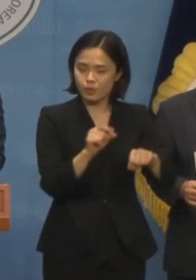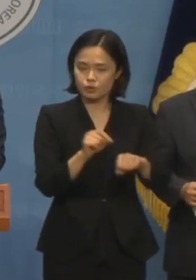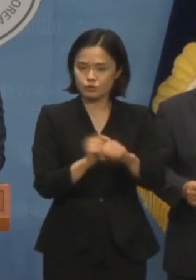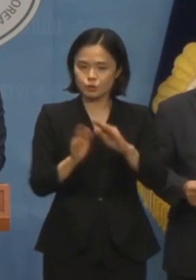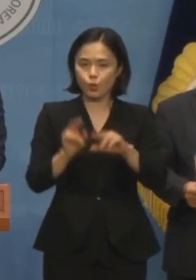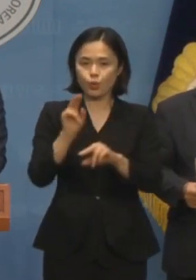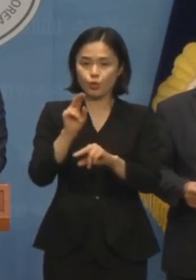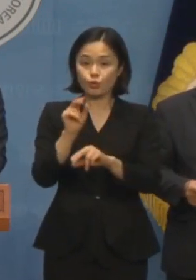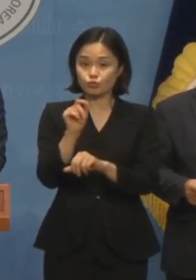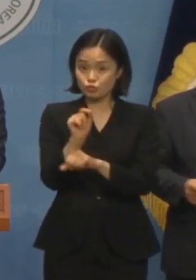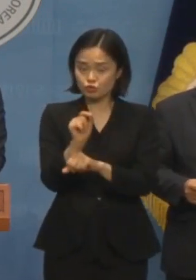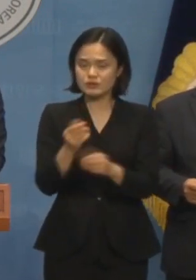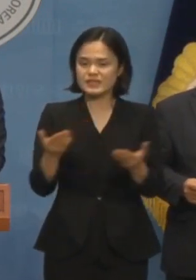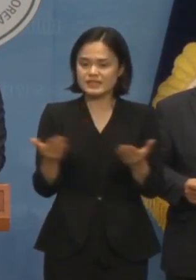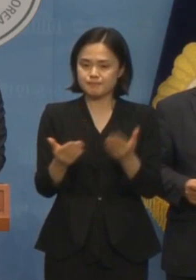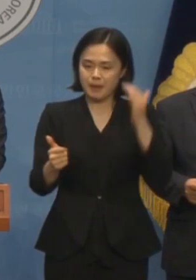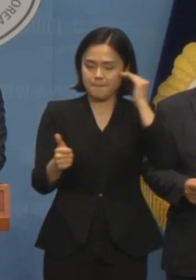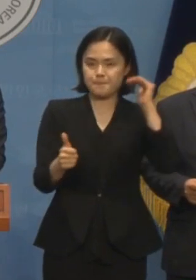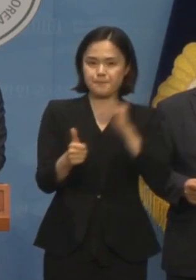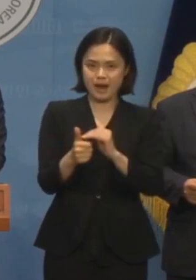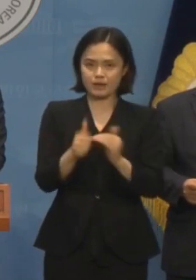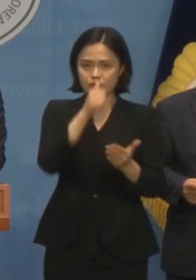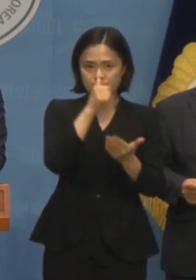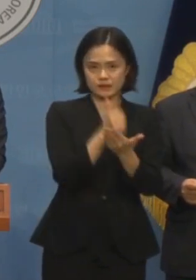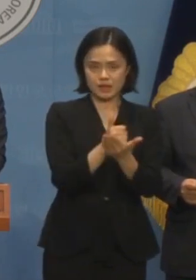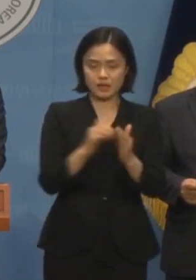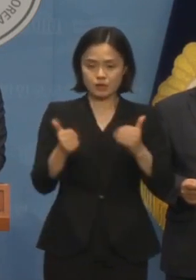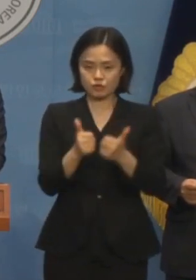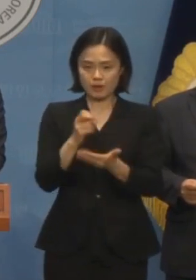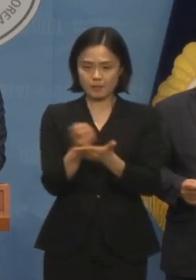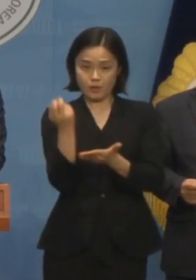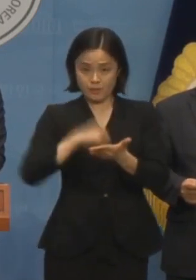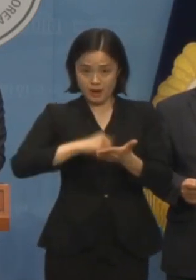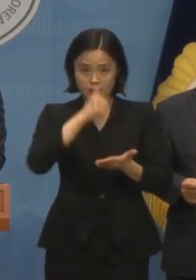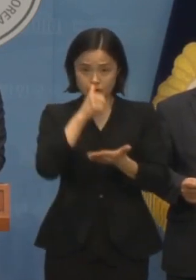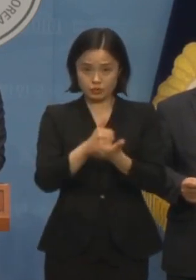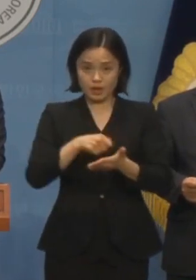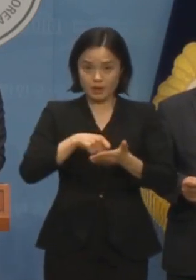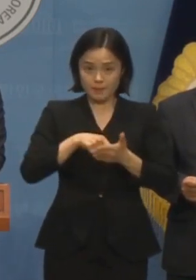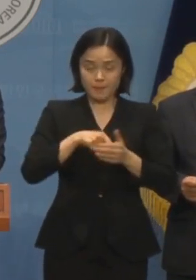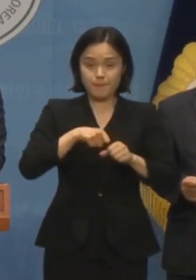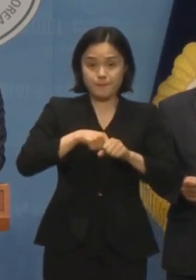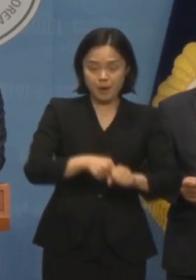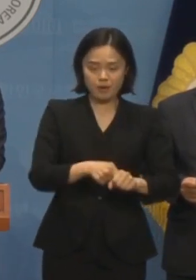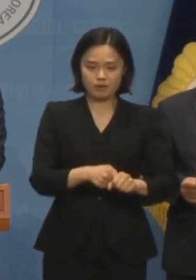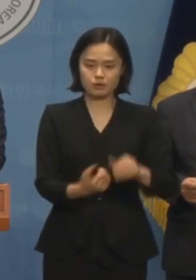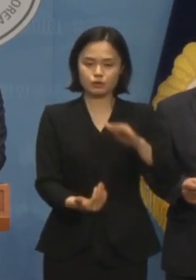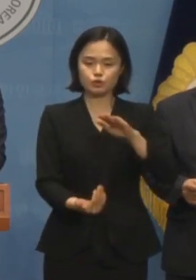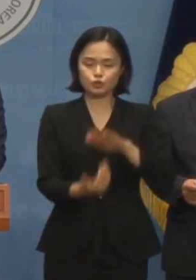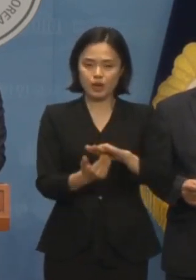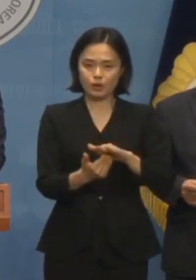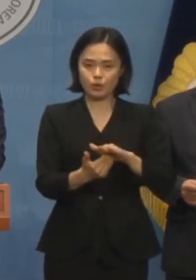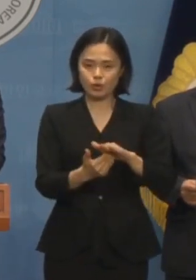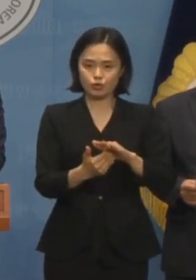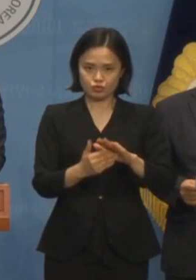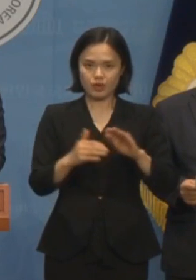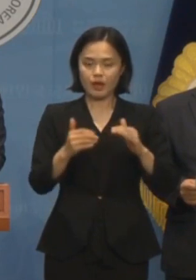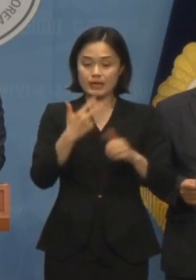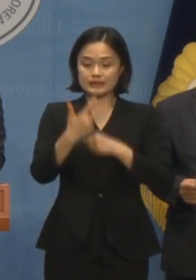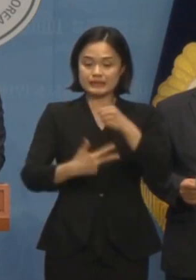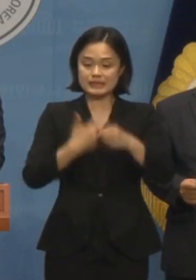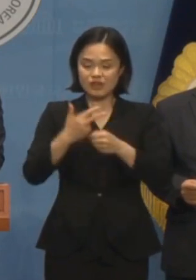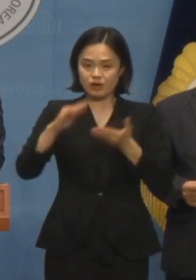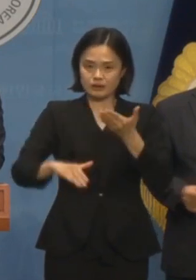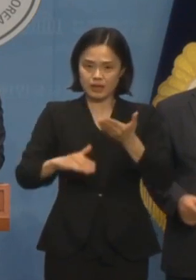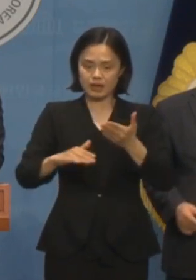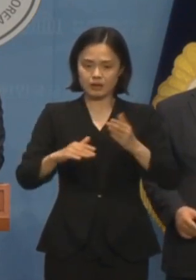특수공무집행방해죄나 국회 선진화법 위반죄로 최고 징역 7년 6월에 중형까지 선고받을 수 있는 아주